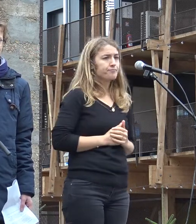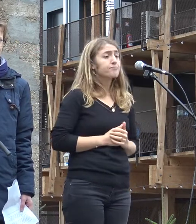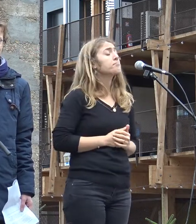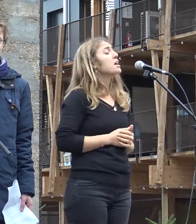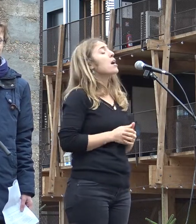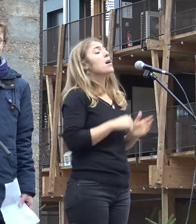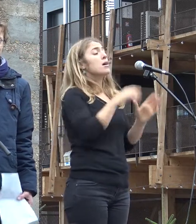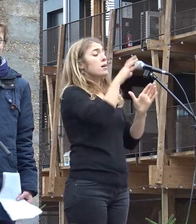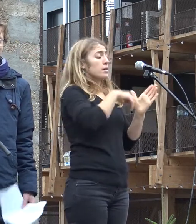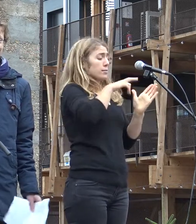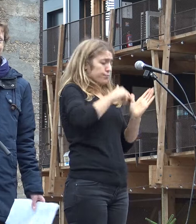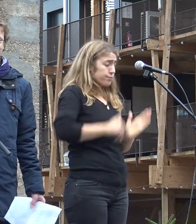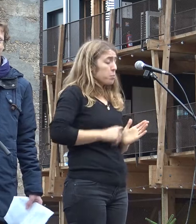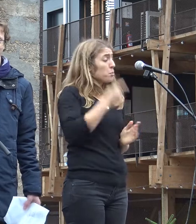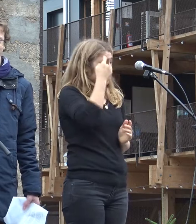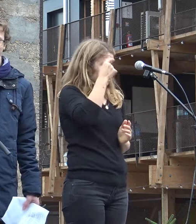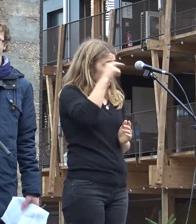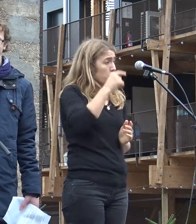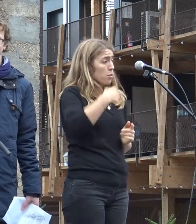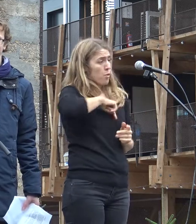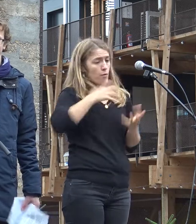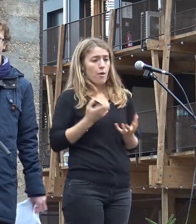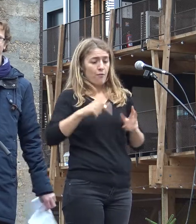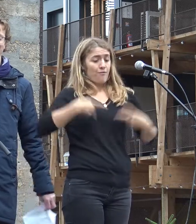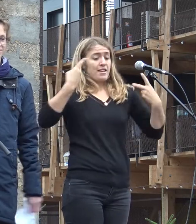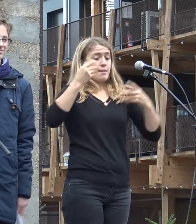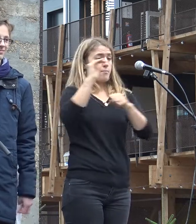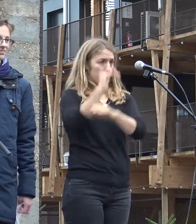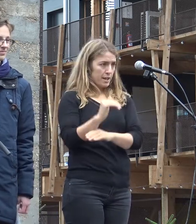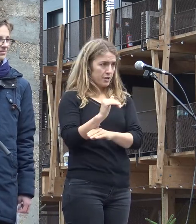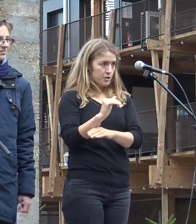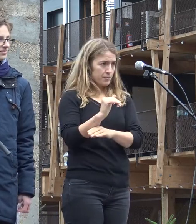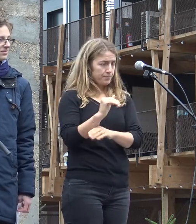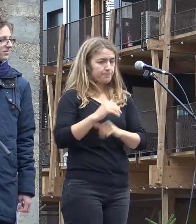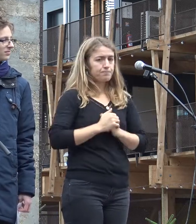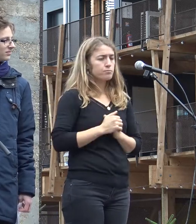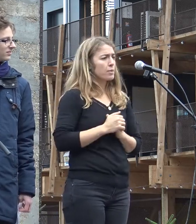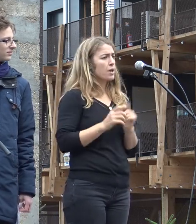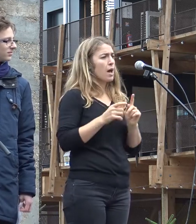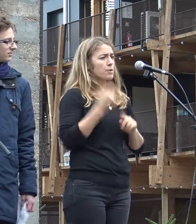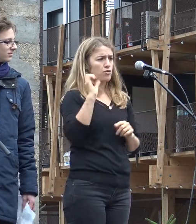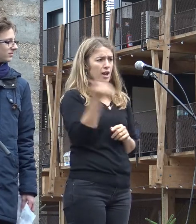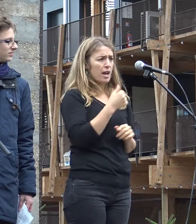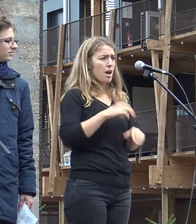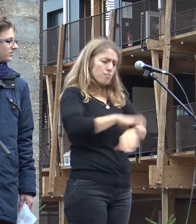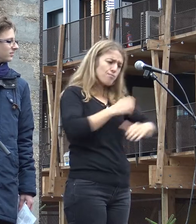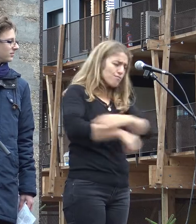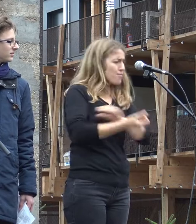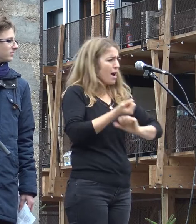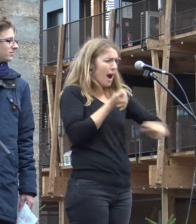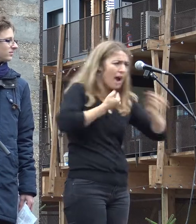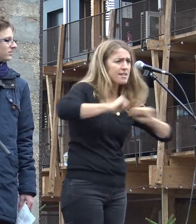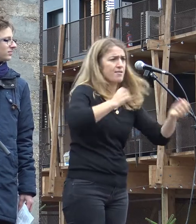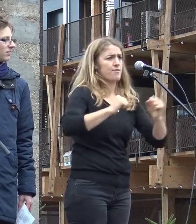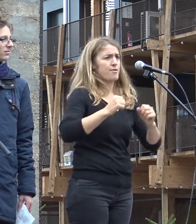signer ? Parce que nous sommes du côté de la vie. Nous devons être acteurs, actrices de notre quotidien.